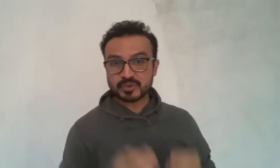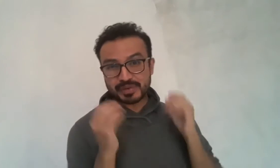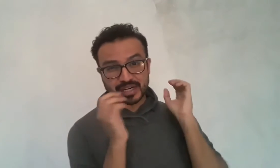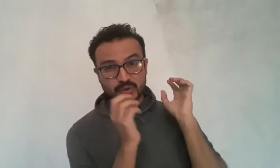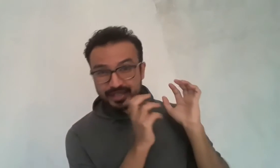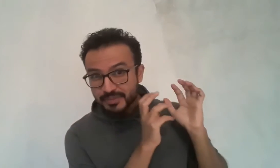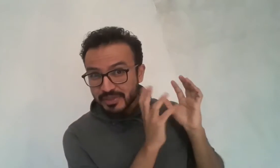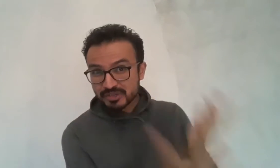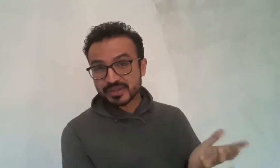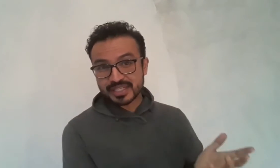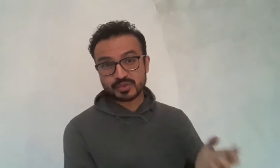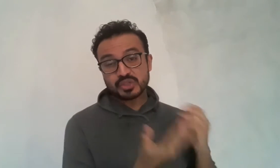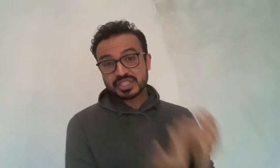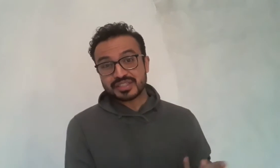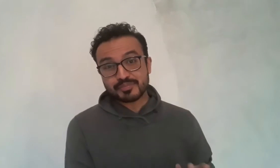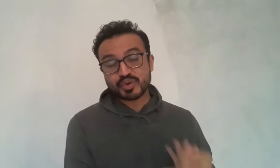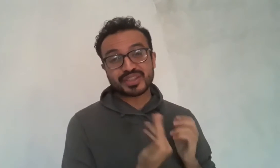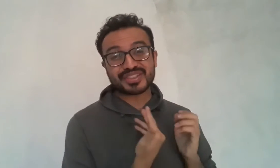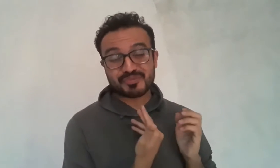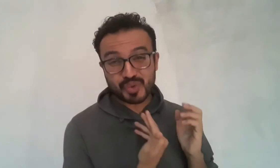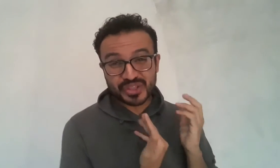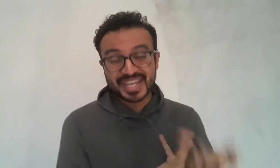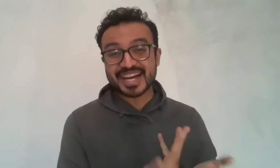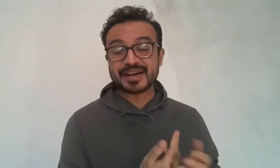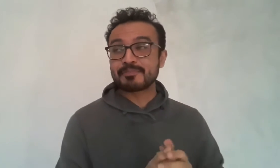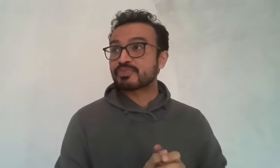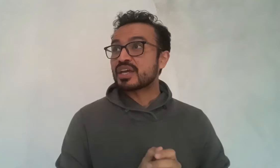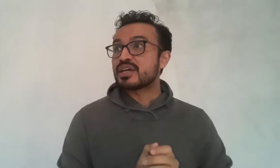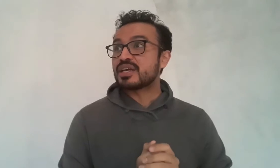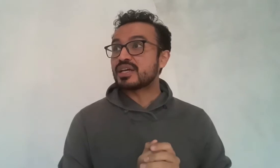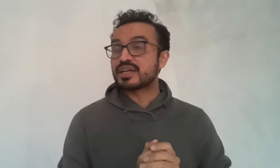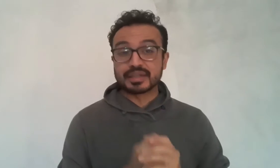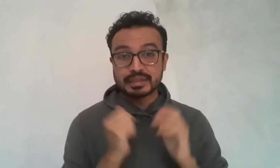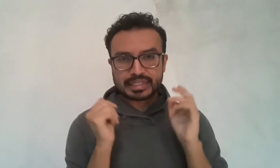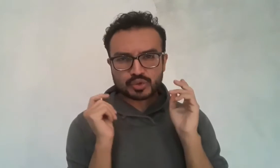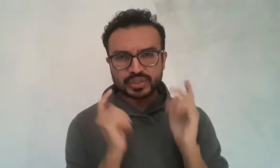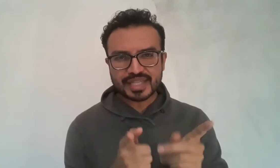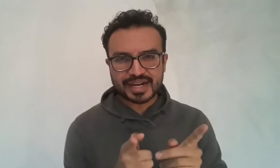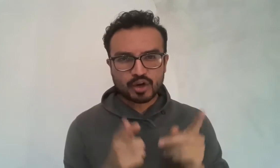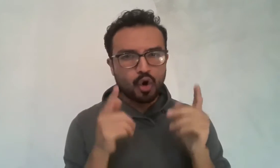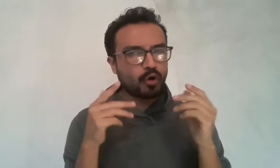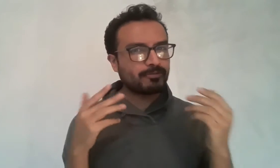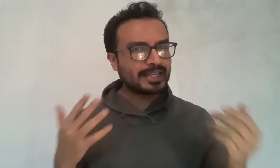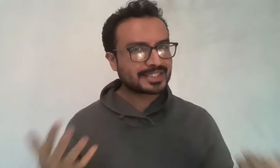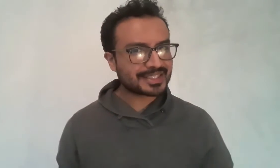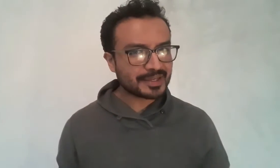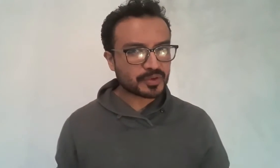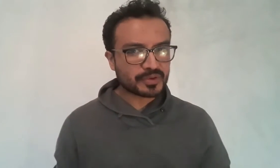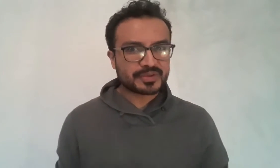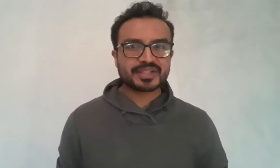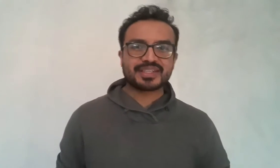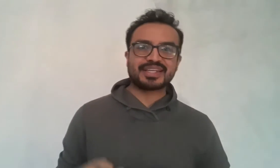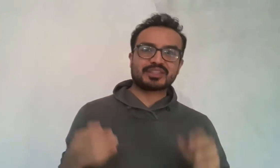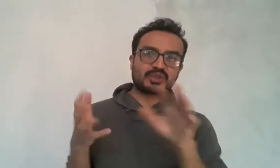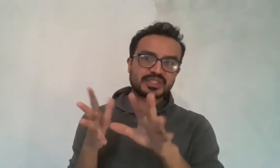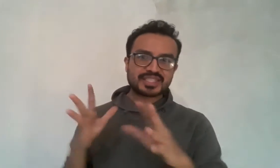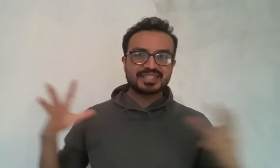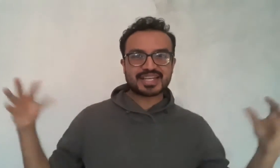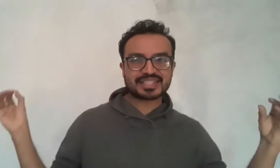para otras personas, un chiste podría resultar ofensivo. Y entonces se hace